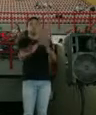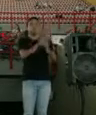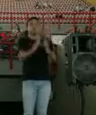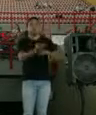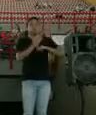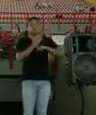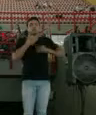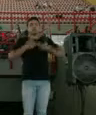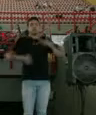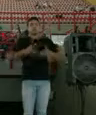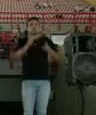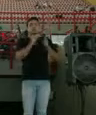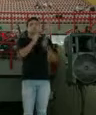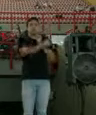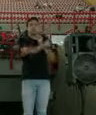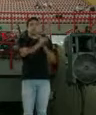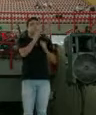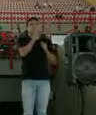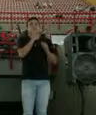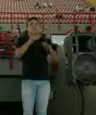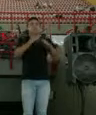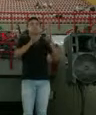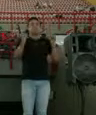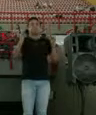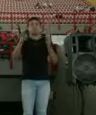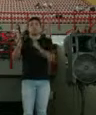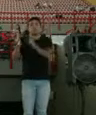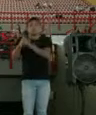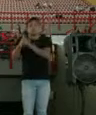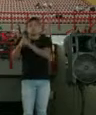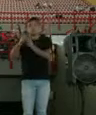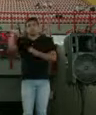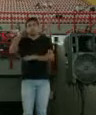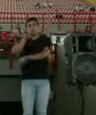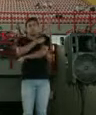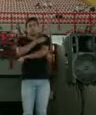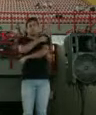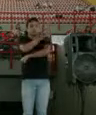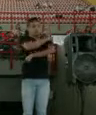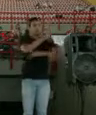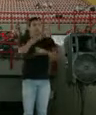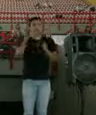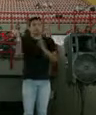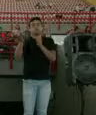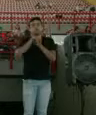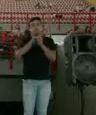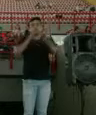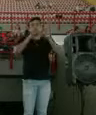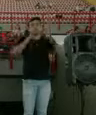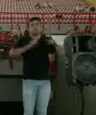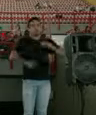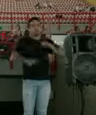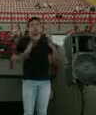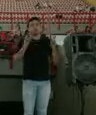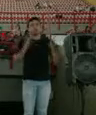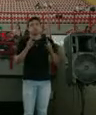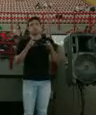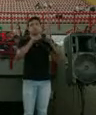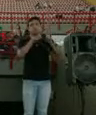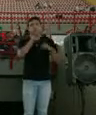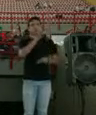traz benefício para o atleta, mas é porque pode mascarar o uso de outras substâncias. Aí não pode não, certo?